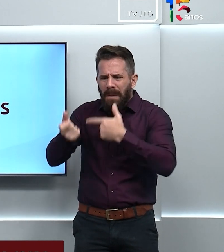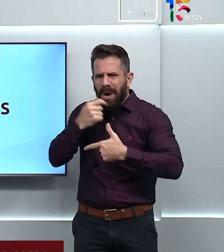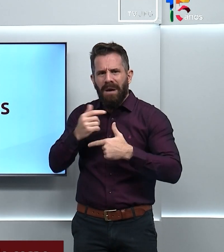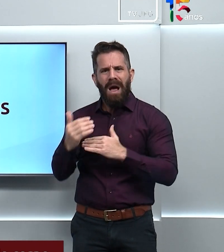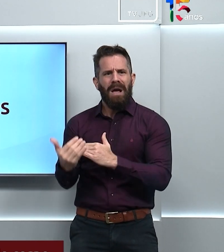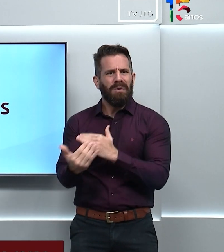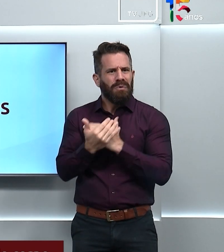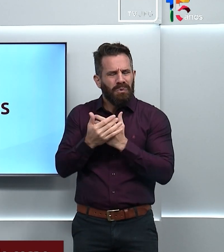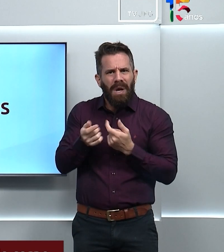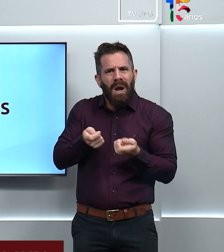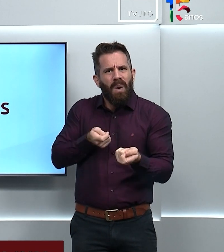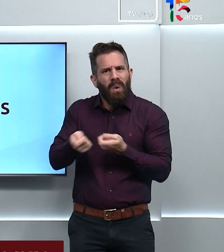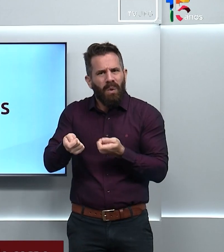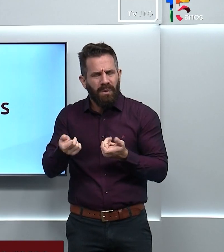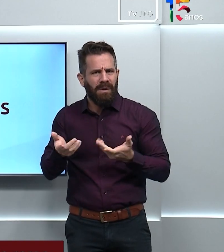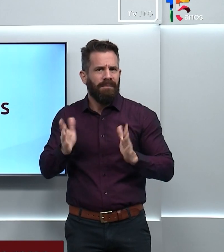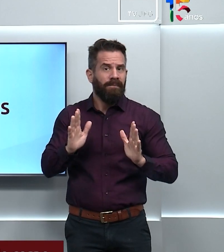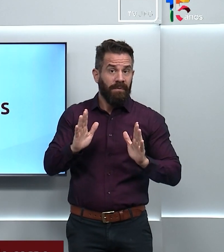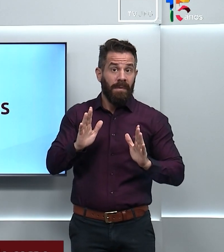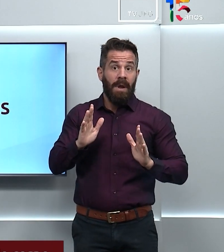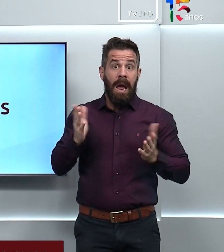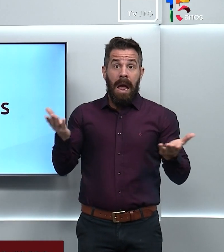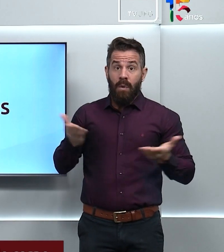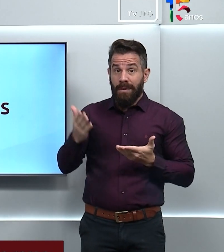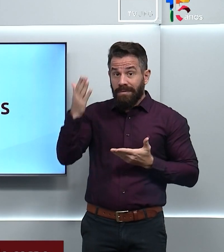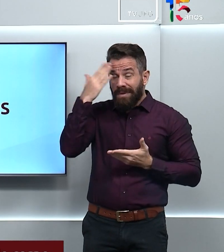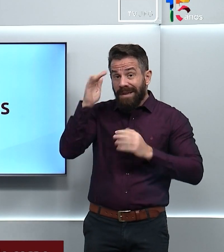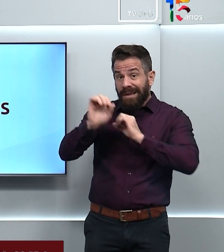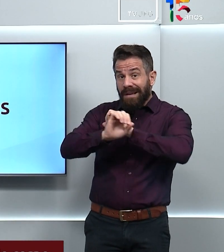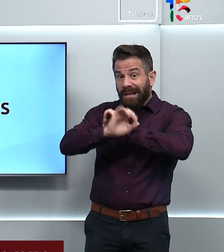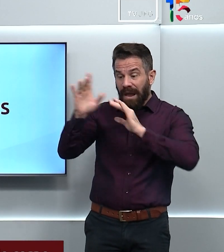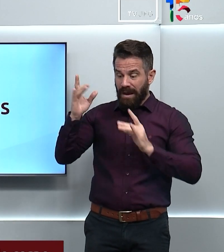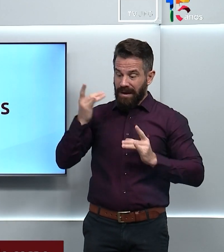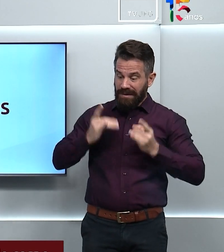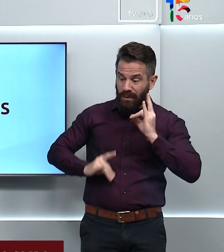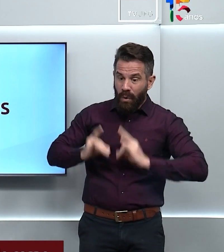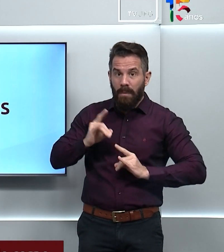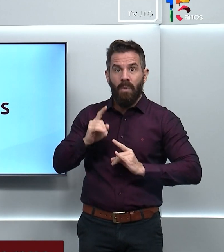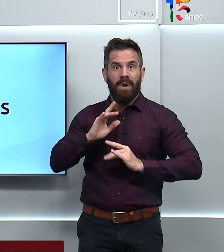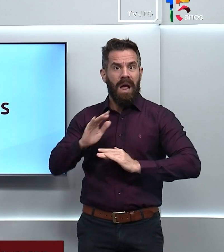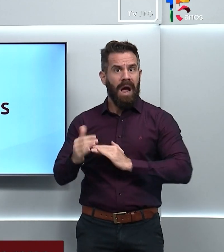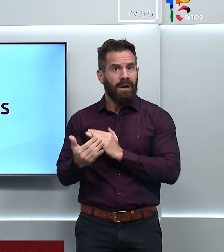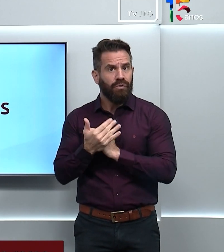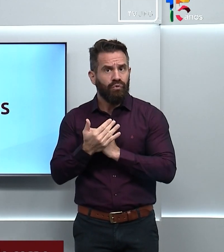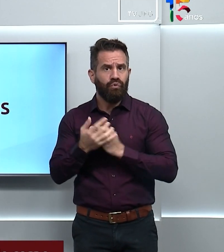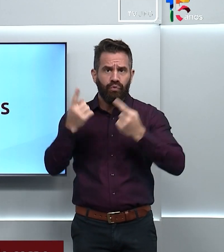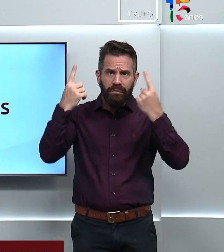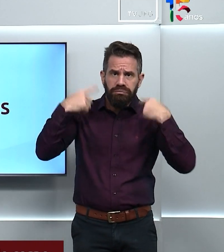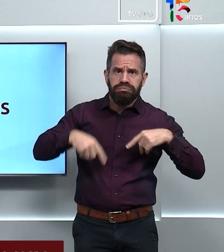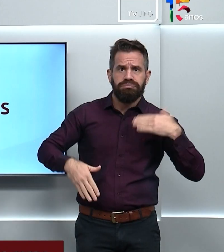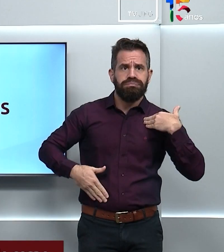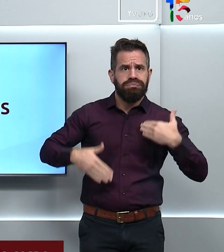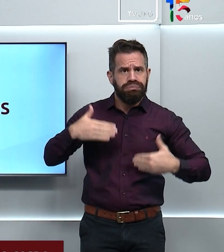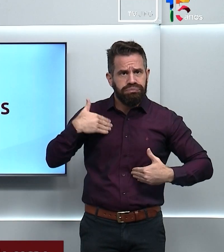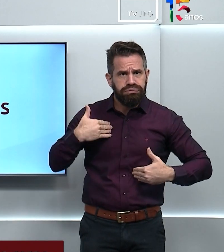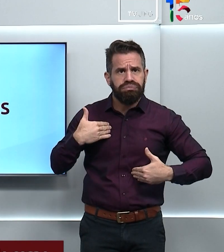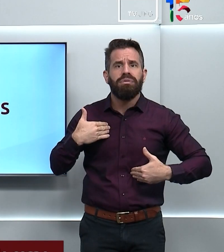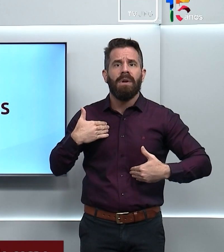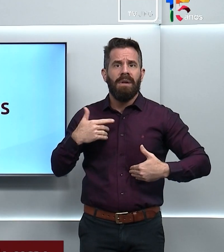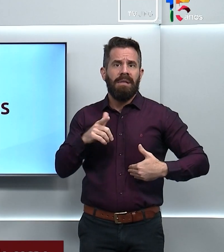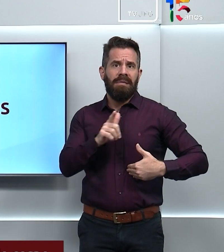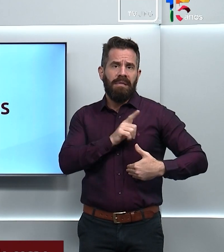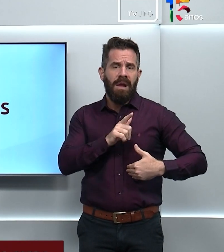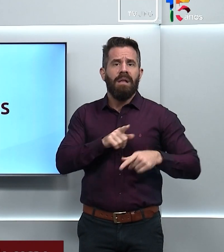os hormônios desempenham esse papel de regulação do nosso metabolismo e também na maneira como o nosso corpo processa